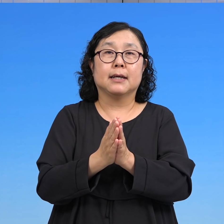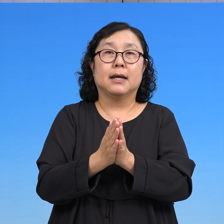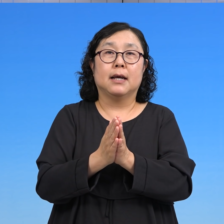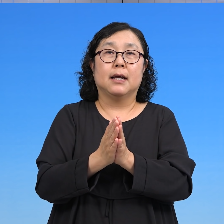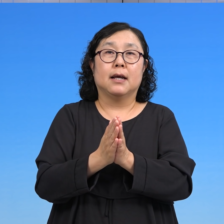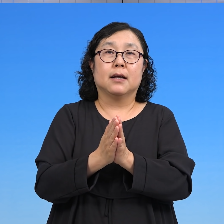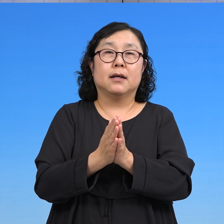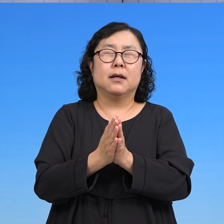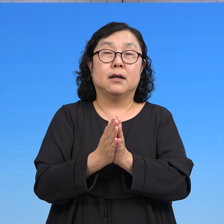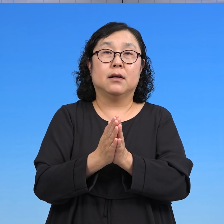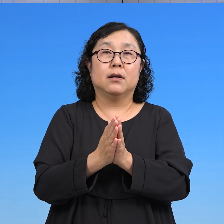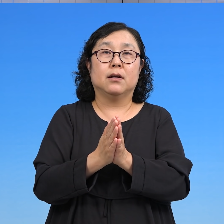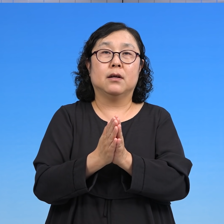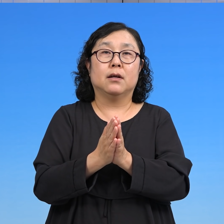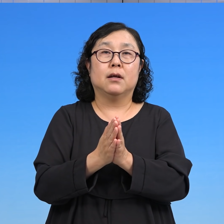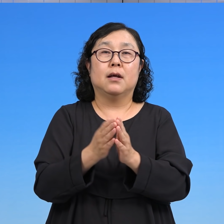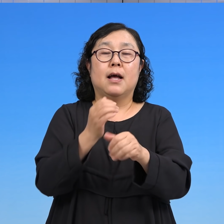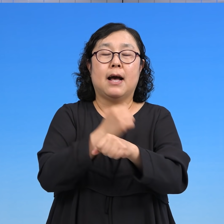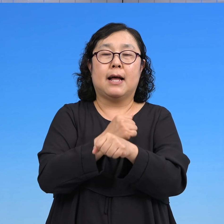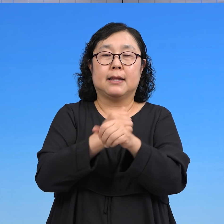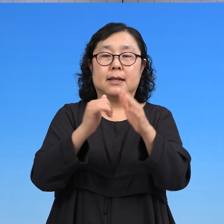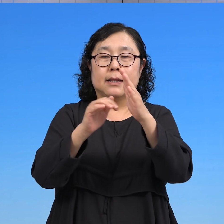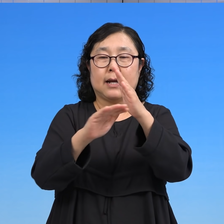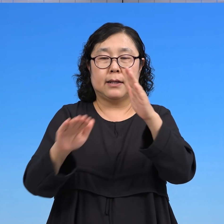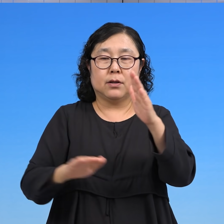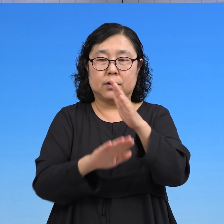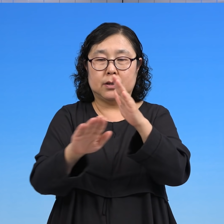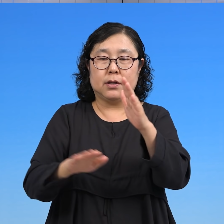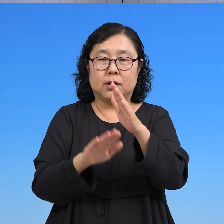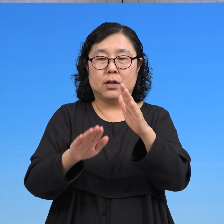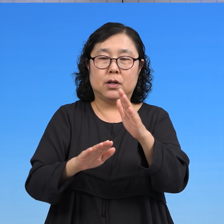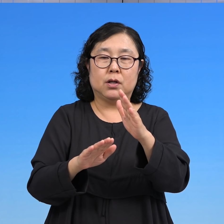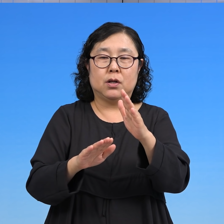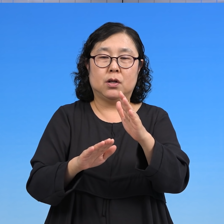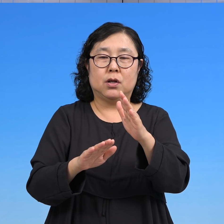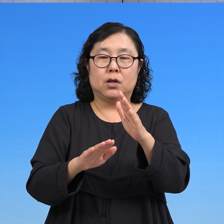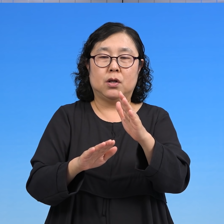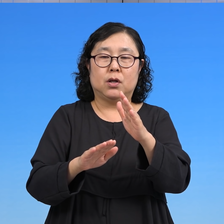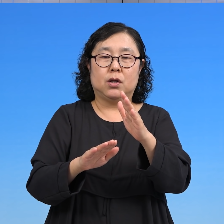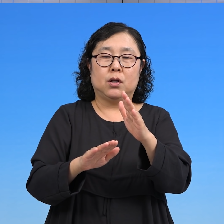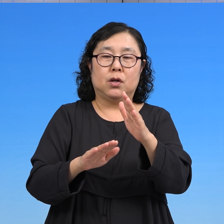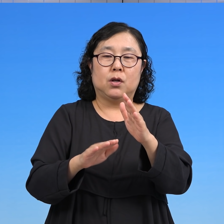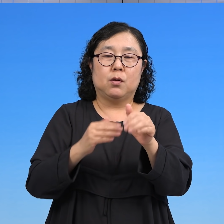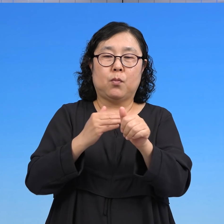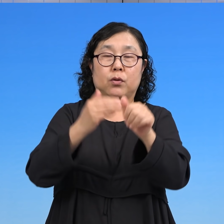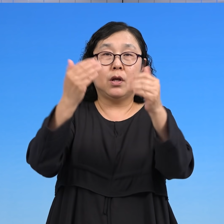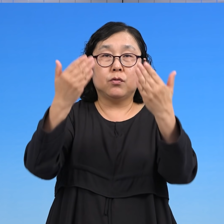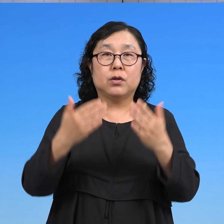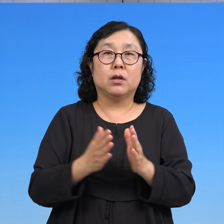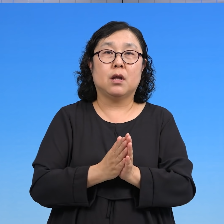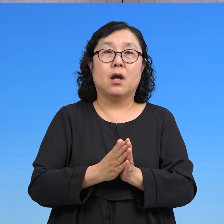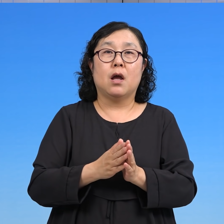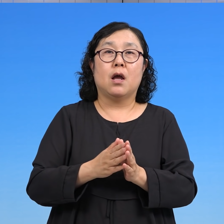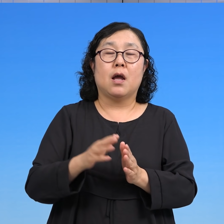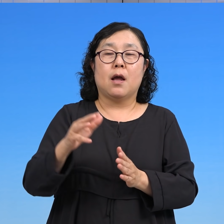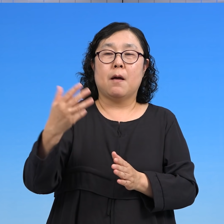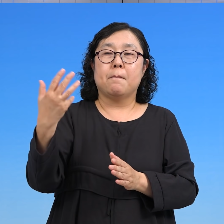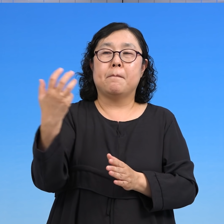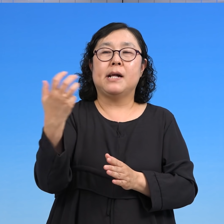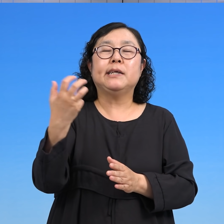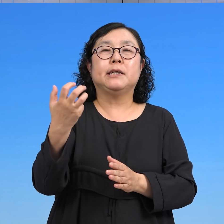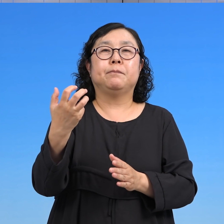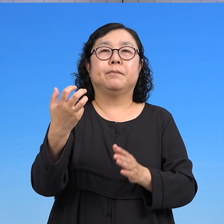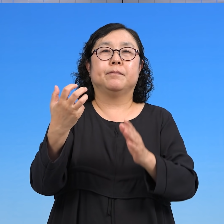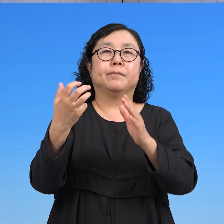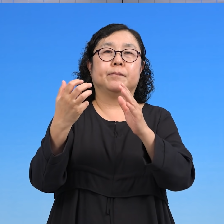그 문상객을 받지 못하는 그런 가정들을 나한테 좀 보내달라 그랬더니, 이게 우리 교회 비극입니다.